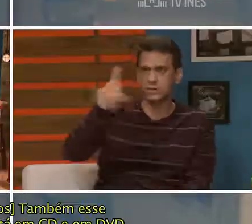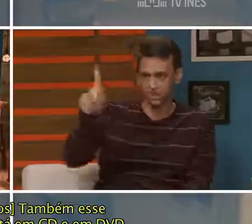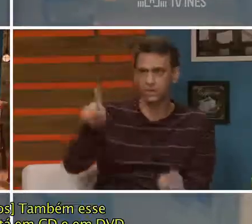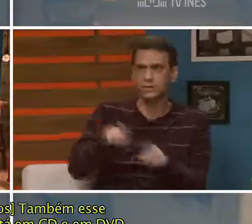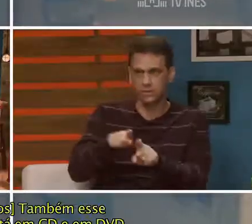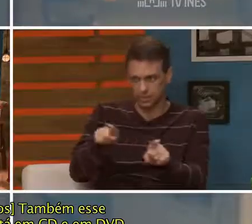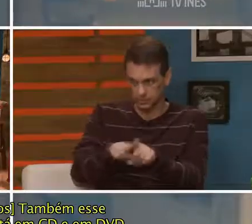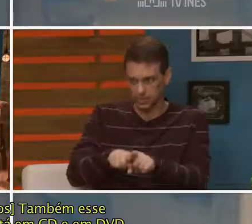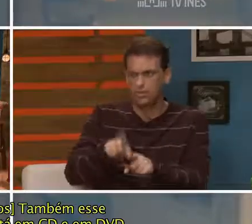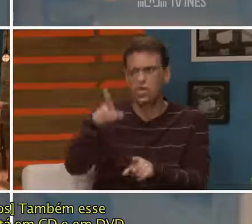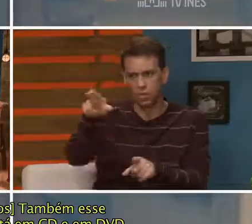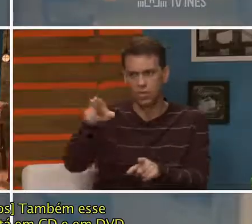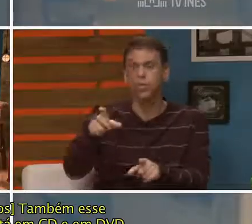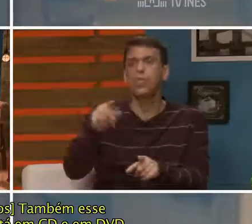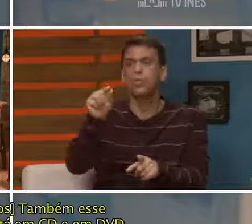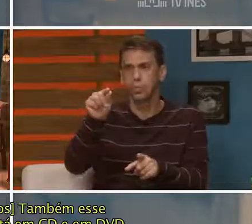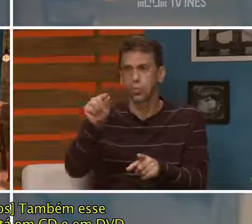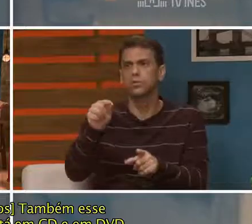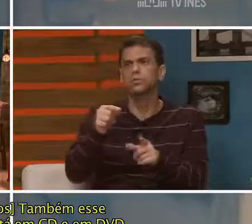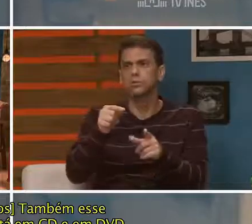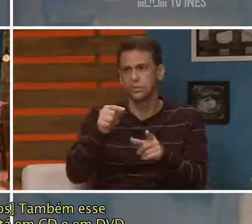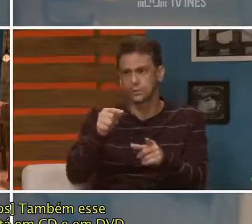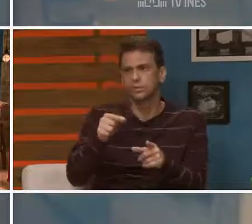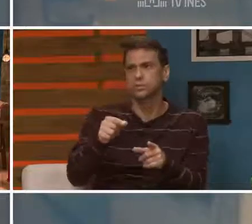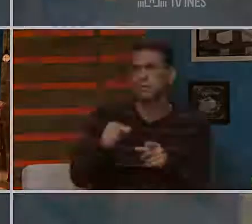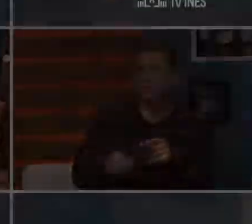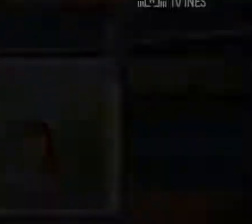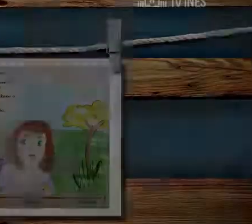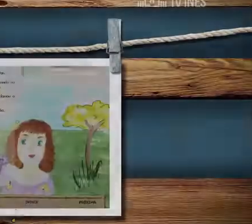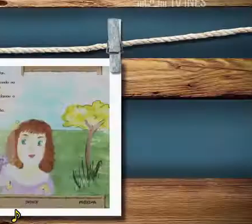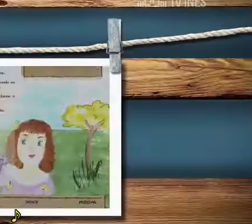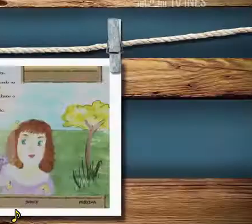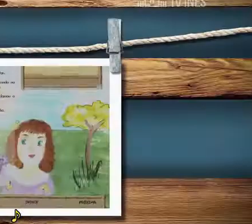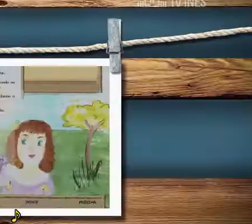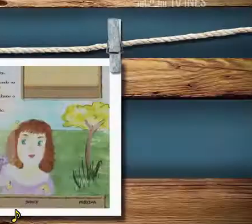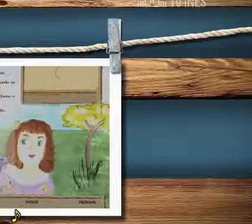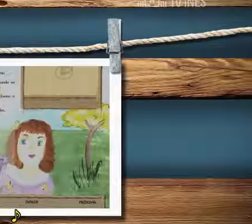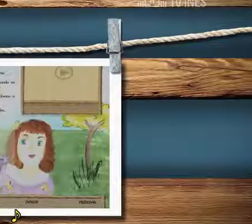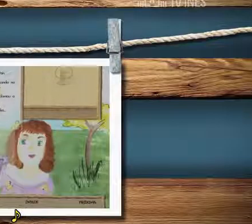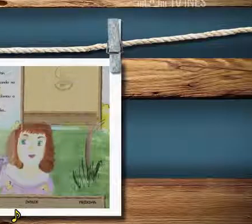Também esse mesmo livro está em CD e em DVD.